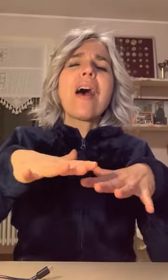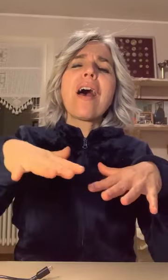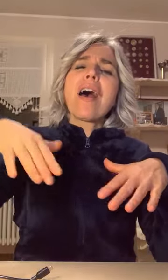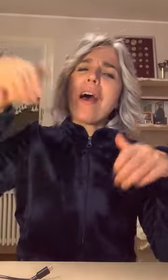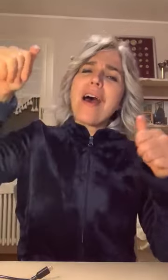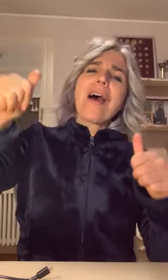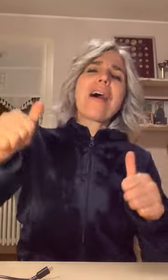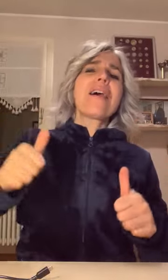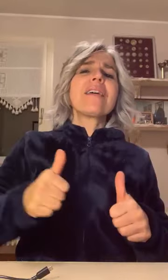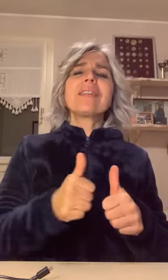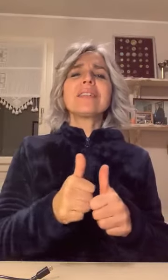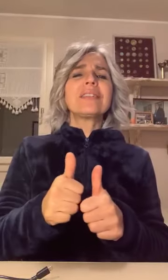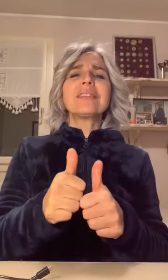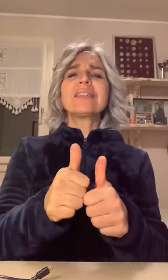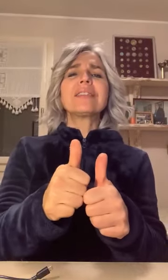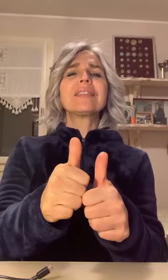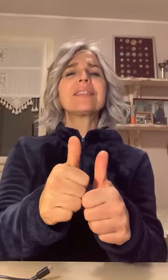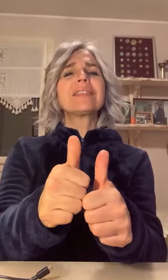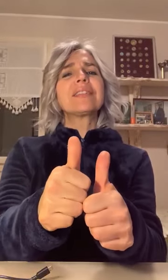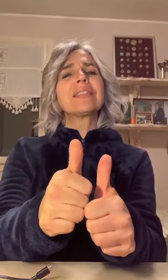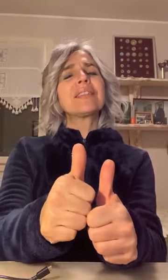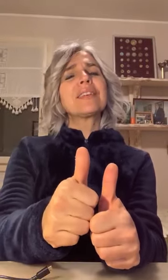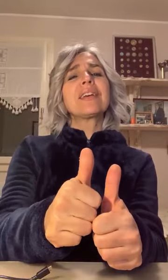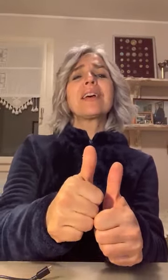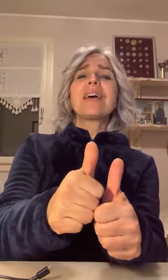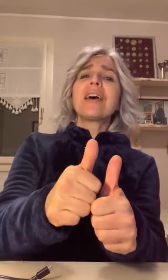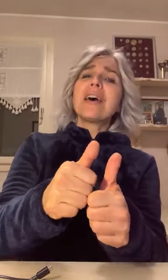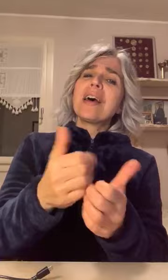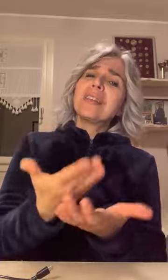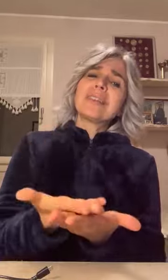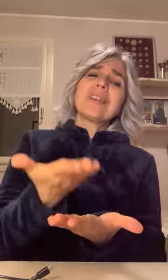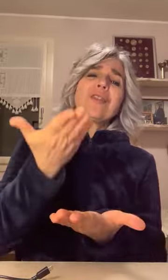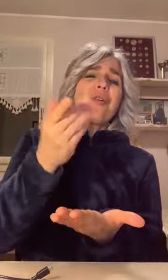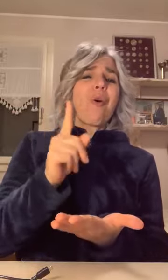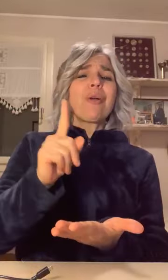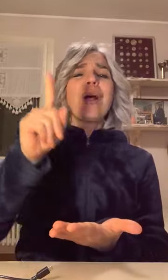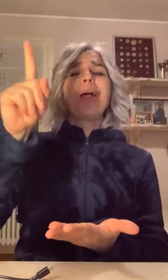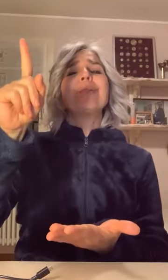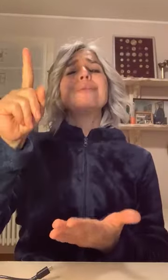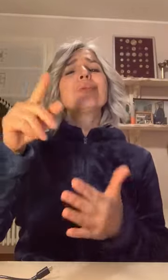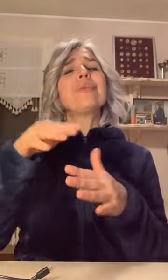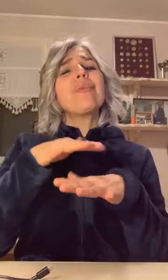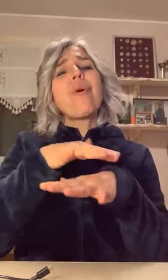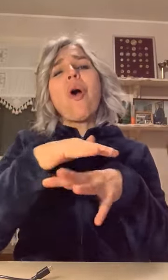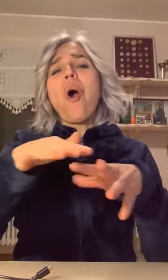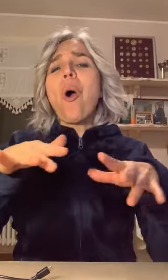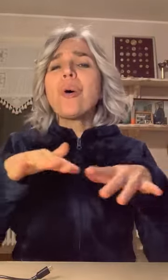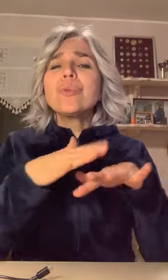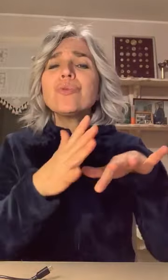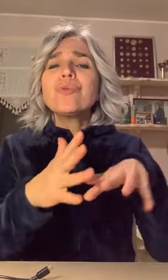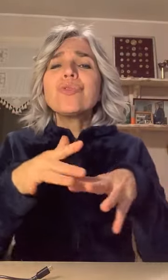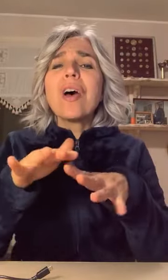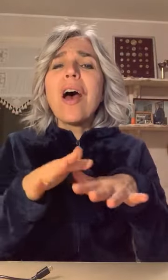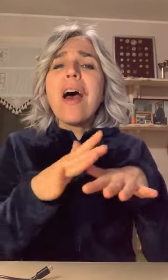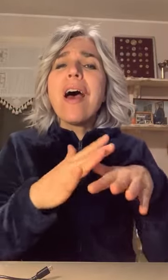tu sei re degli oceani, che pace